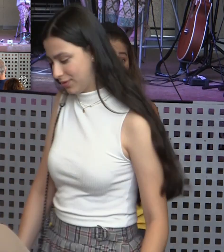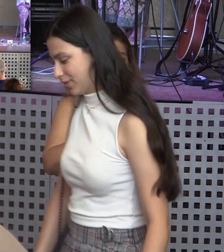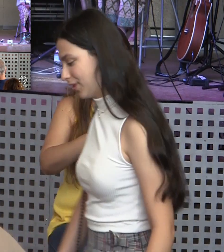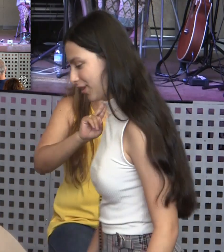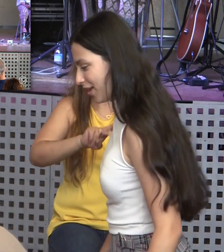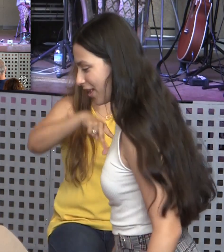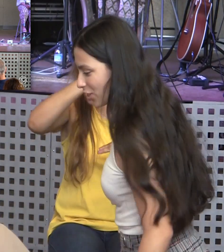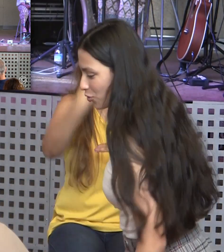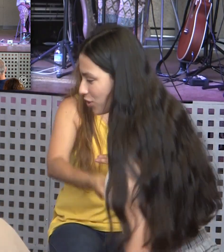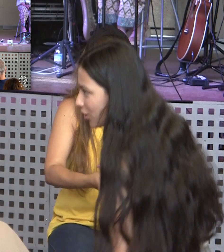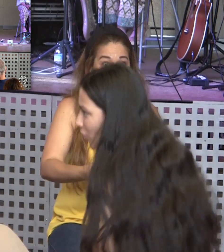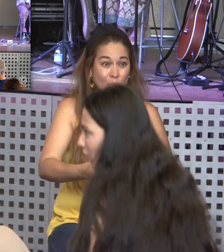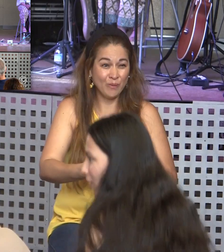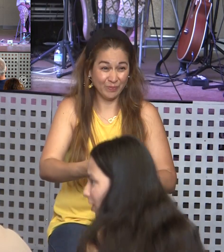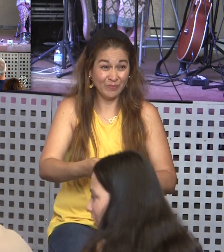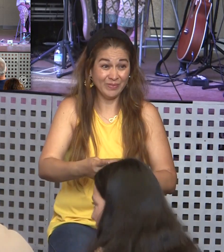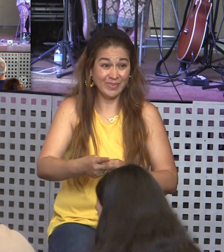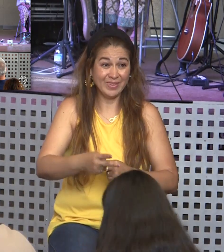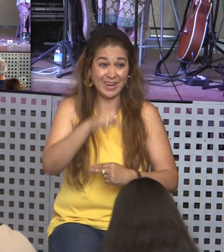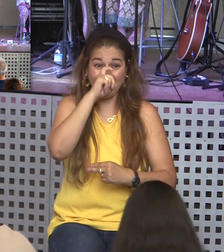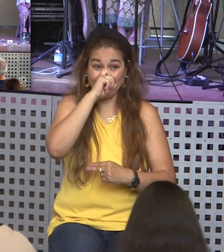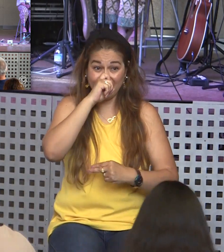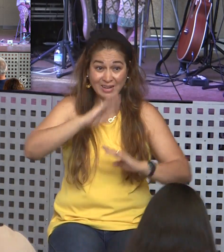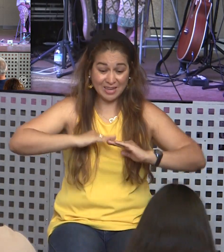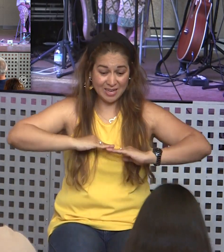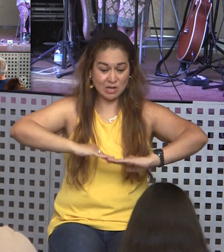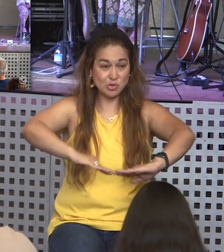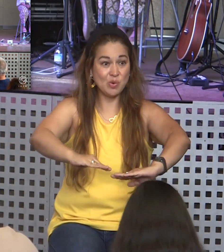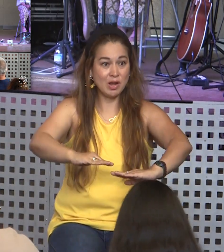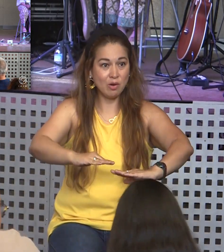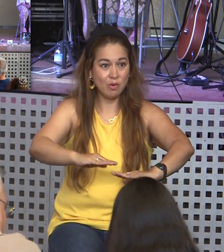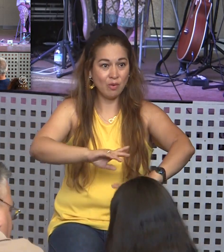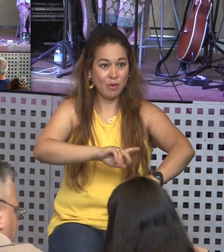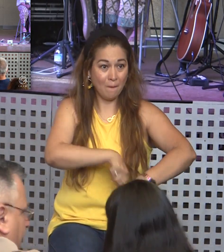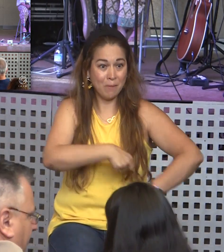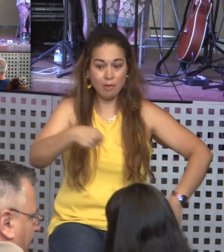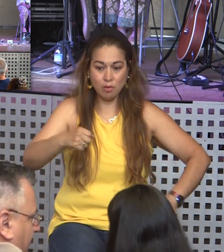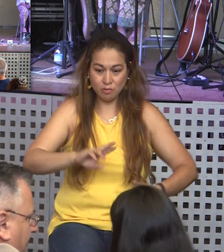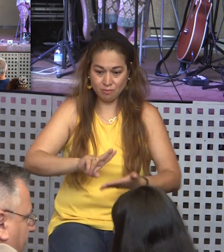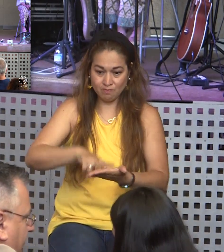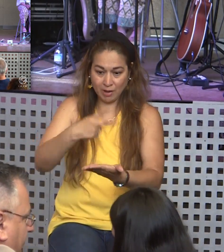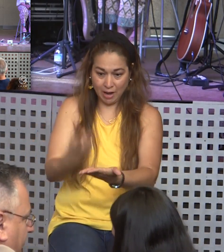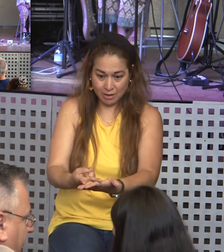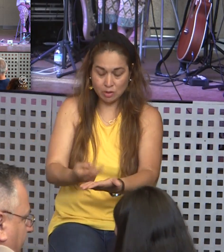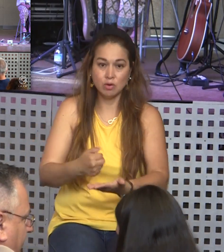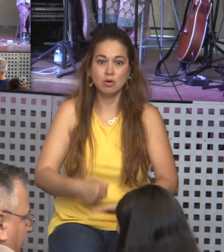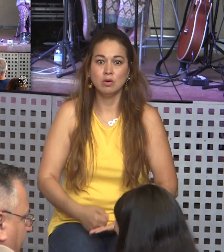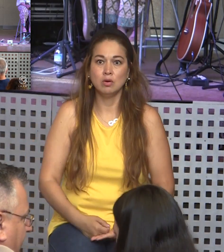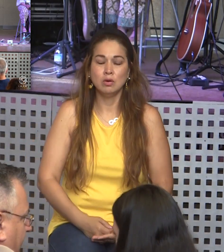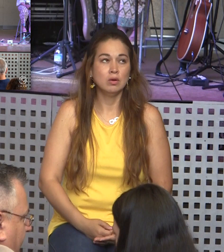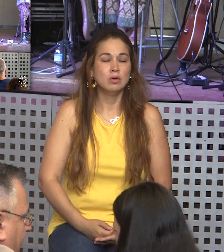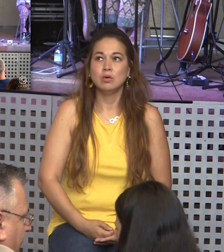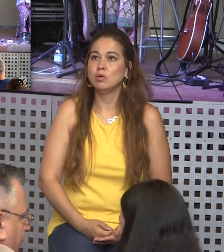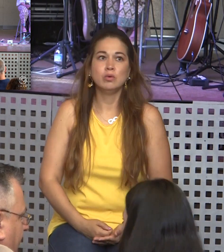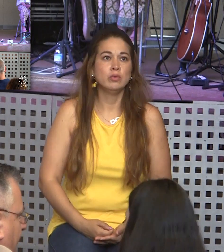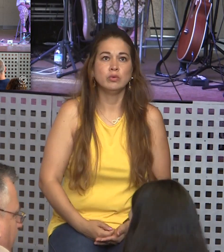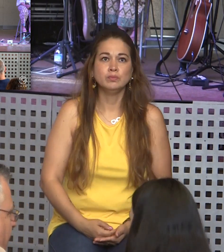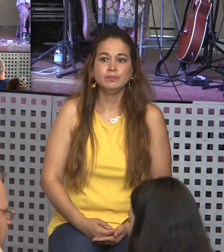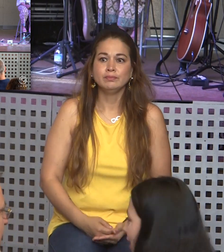nadie. Ellos con los ojos abiertos No veían a nadie.